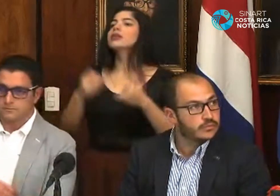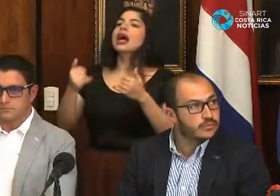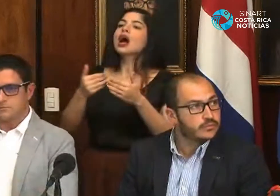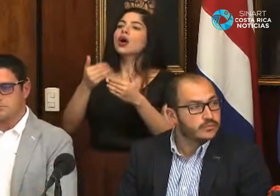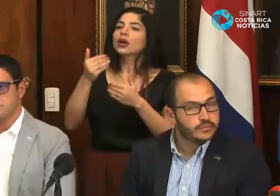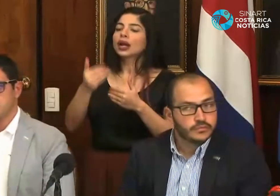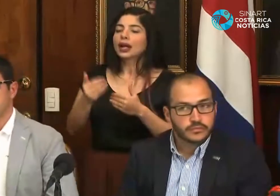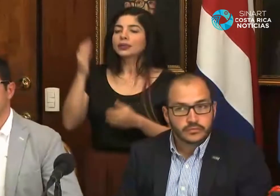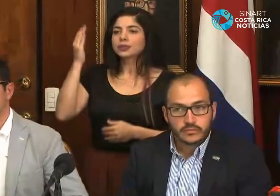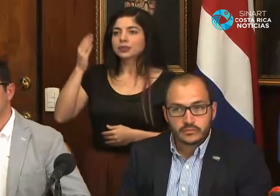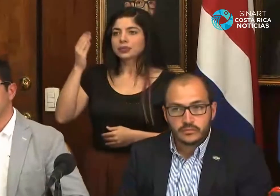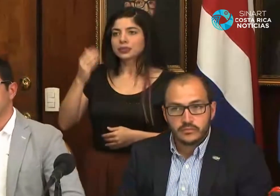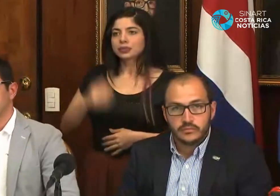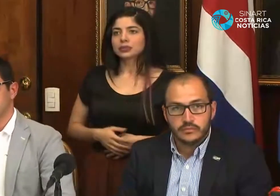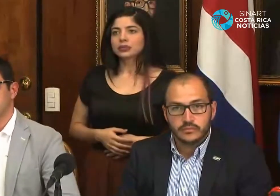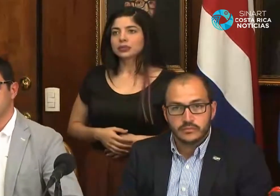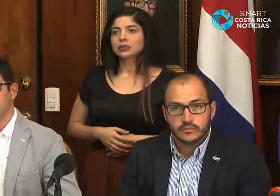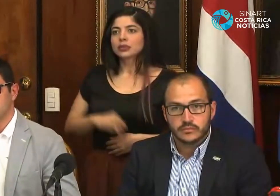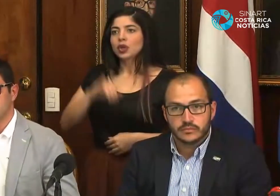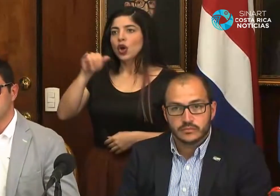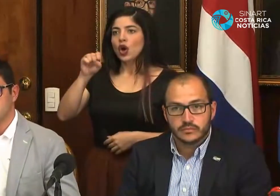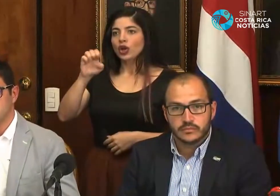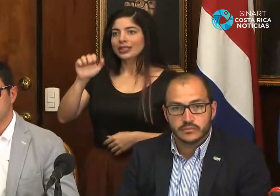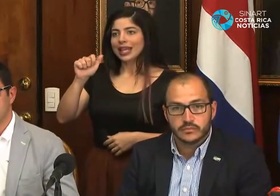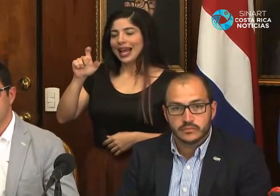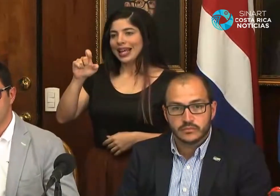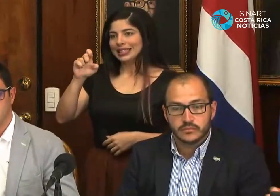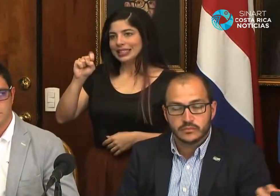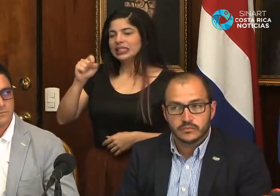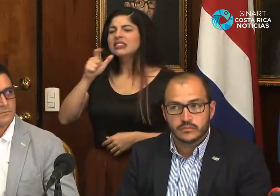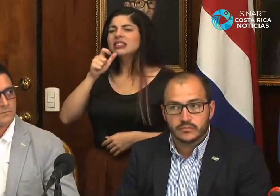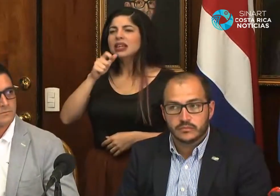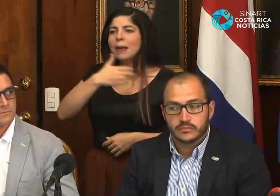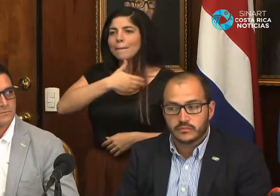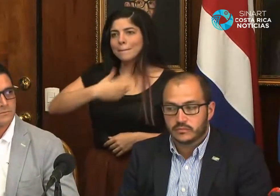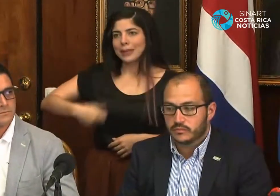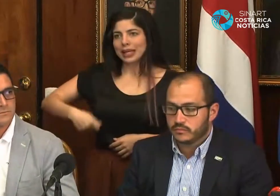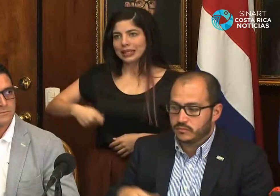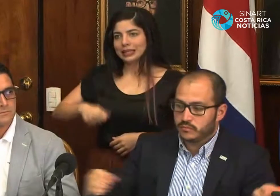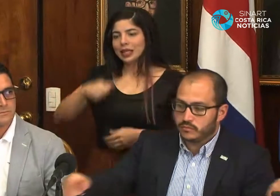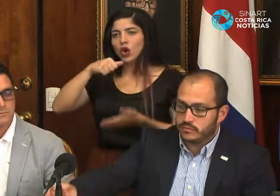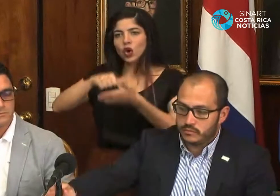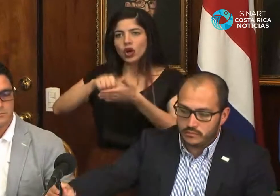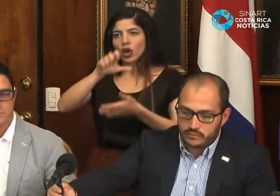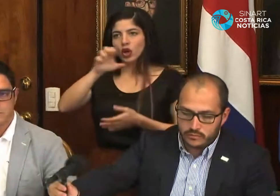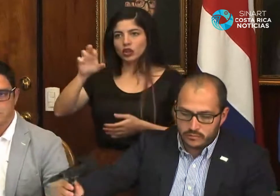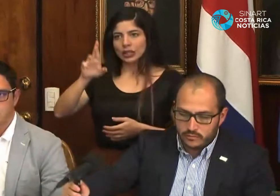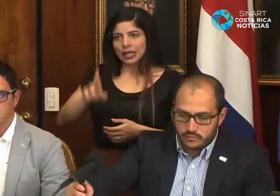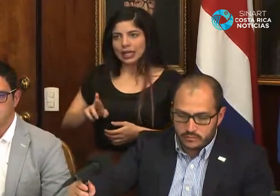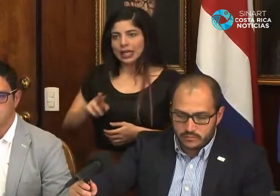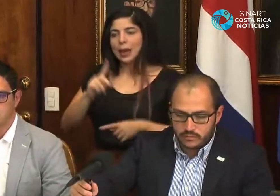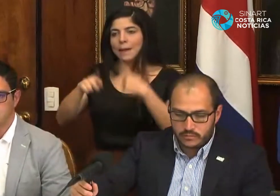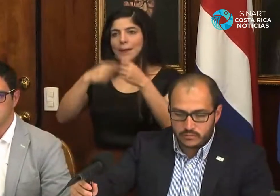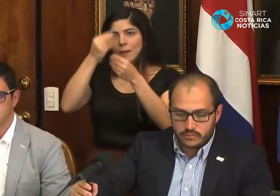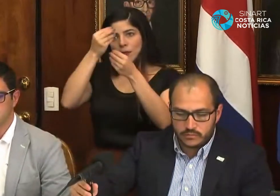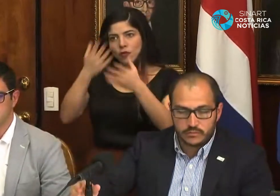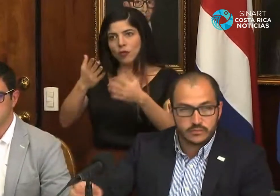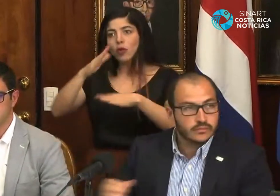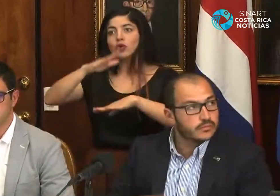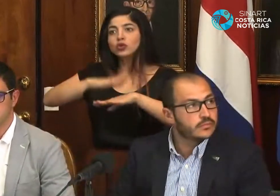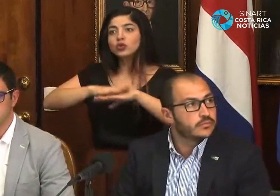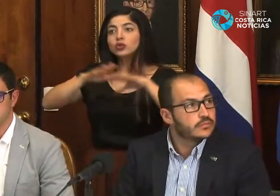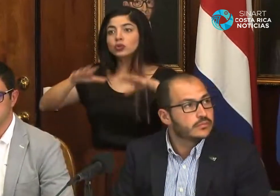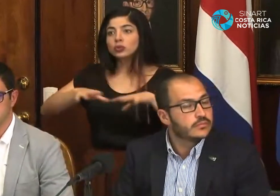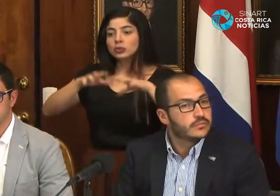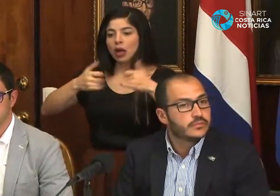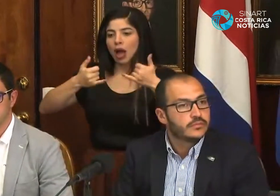Seguidamente recibimos el mensaje de don José Alexis Jiménez, él es el presidente ejecutivo de Correos de Costa Rica, quien nos informa sobre una acción